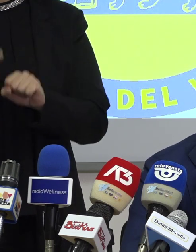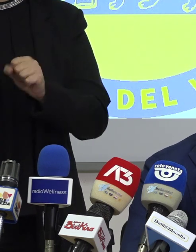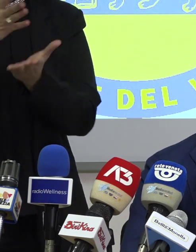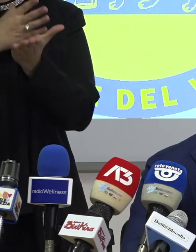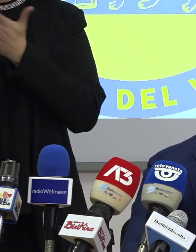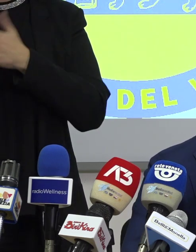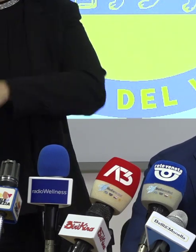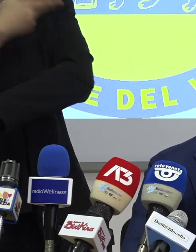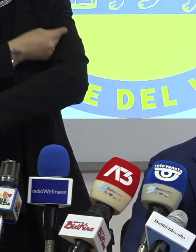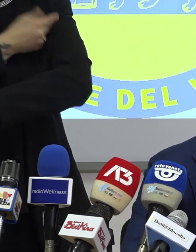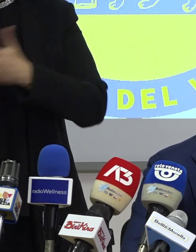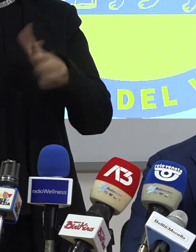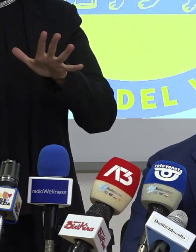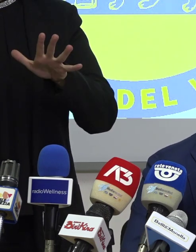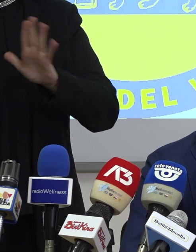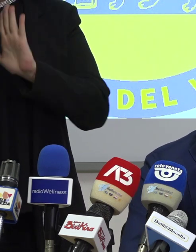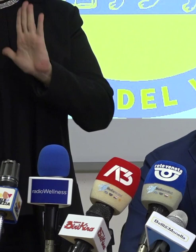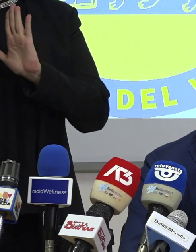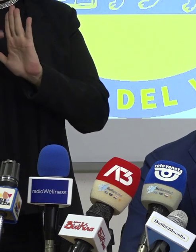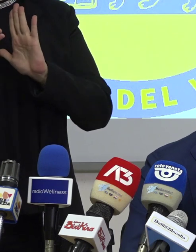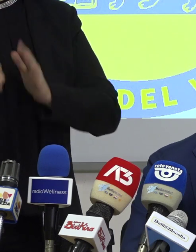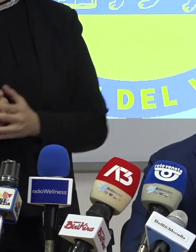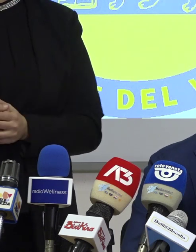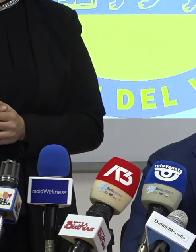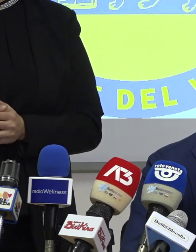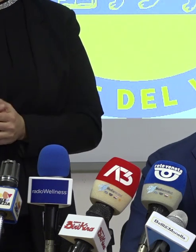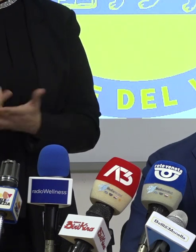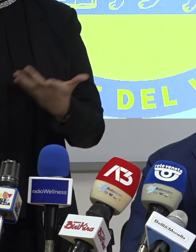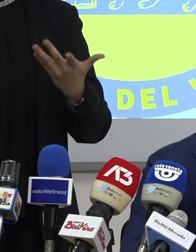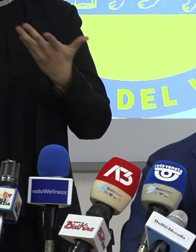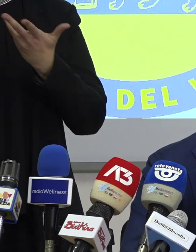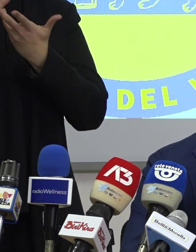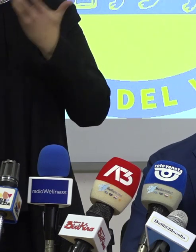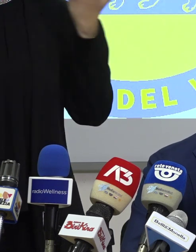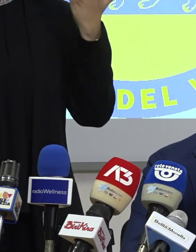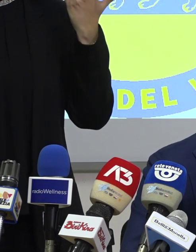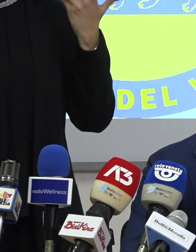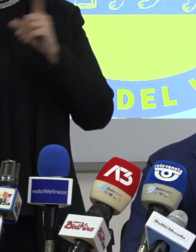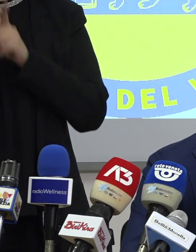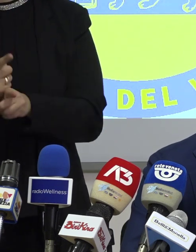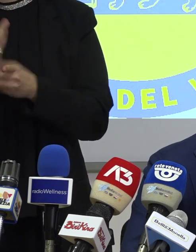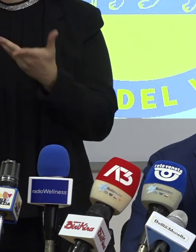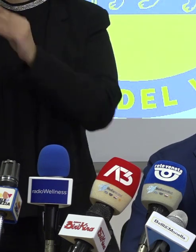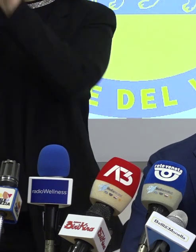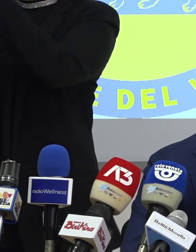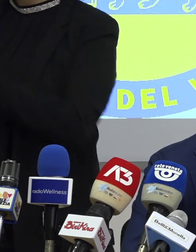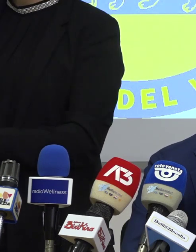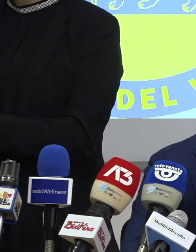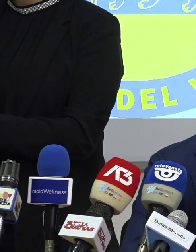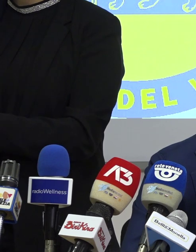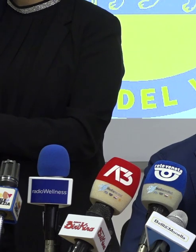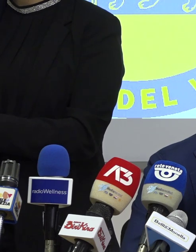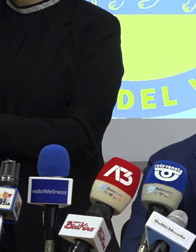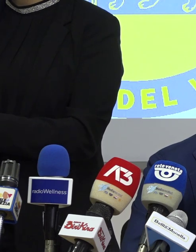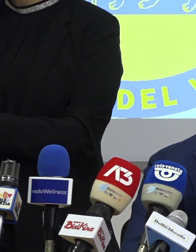4 mesi. Potrebbe essere verosimile se oggi avessimo un magazzino che per l'estate, inizio estate, si sia fatto